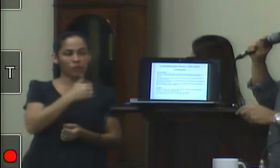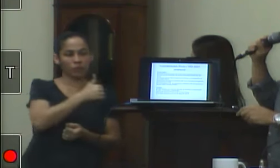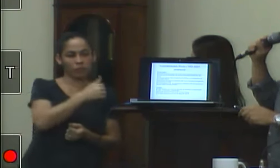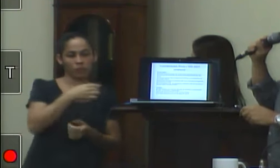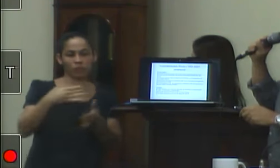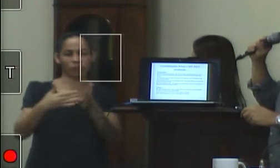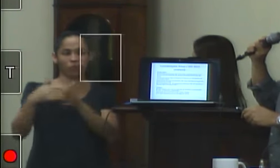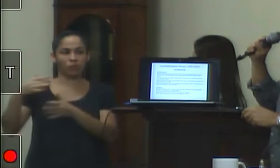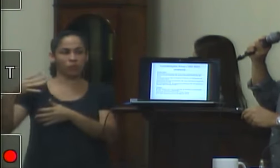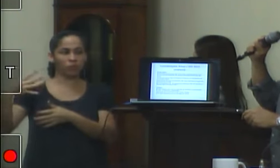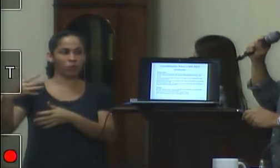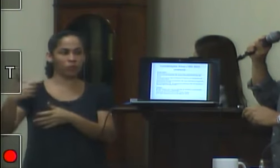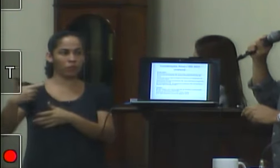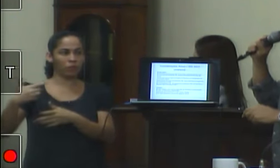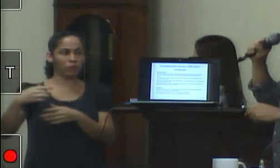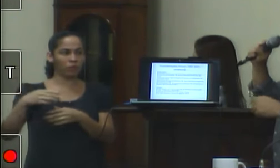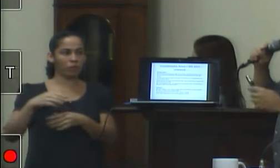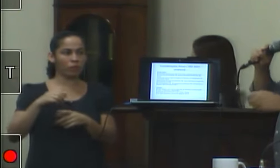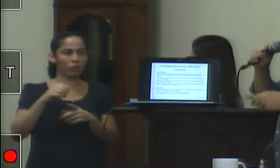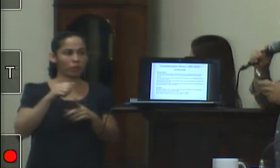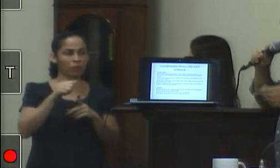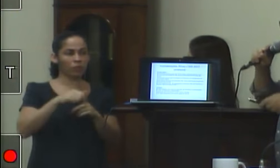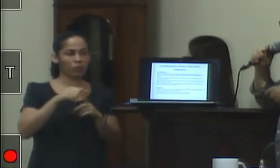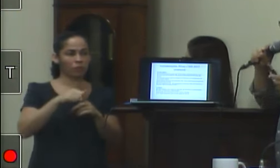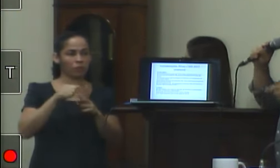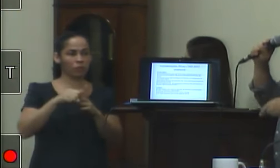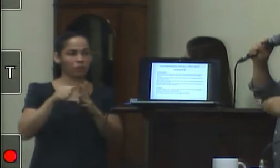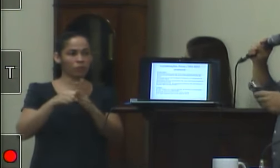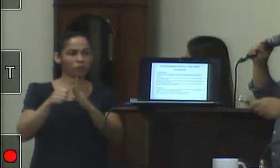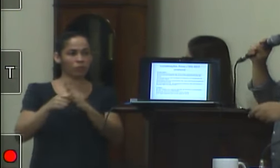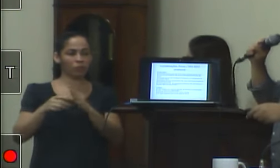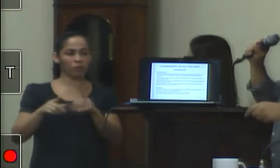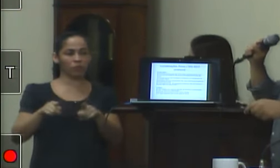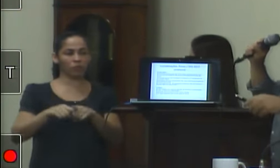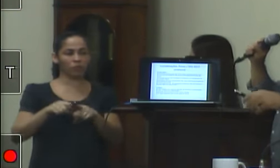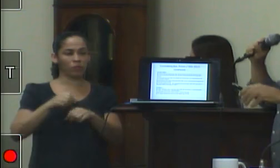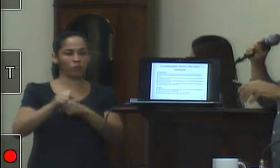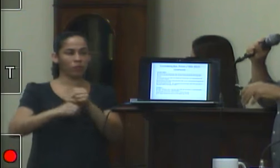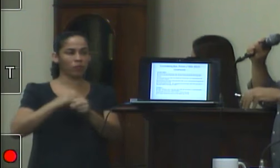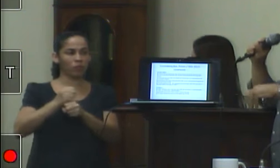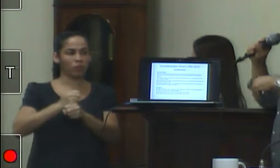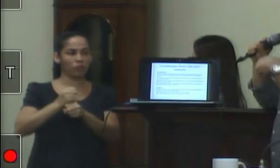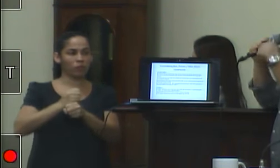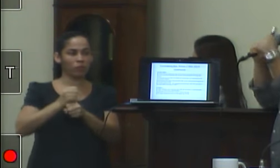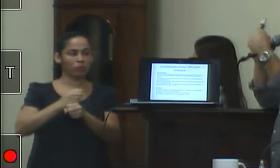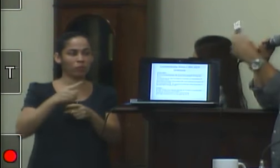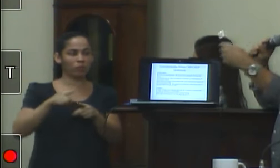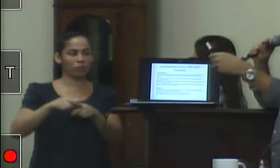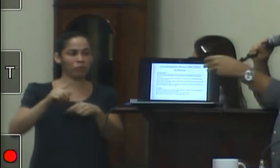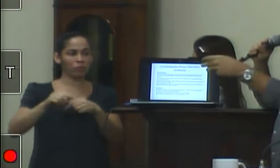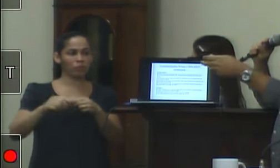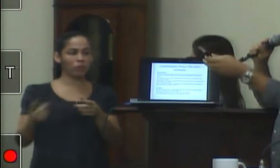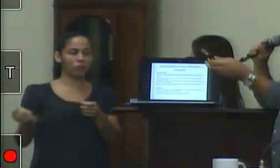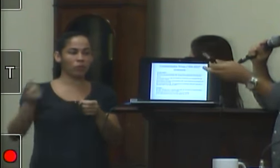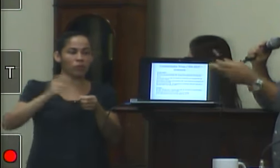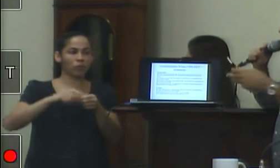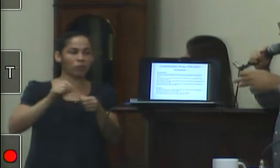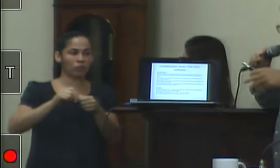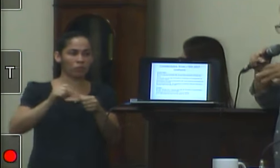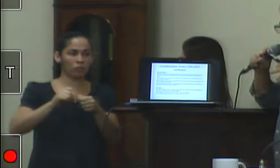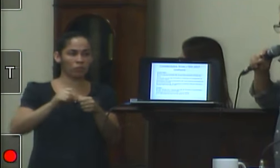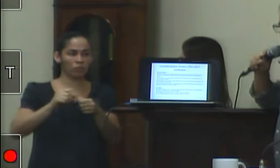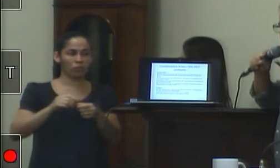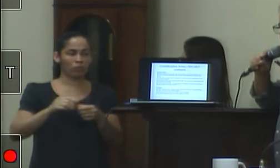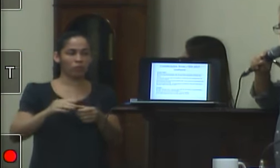cerca de 32%. É, as obras, né, do Requalifica, todas elas foram retomadas, embora